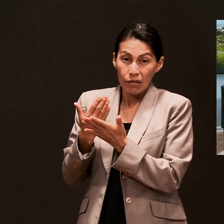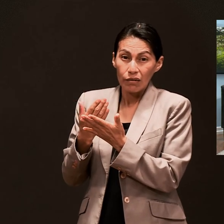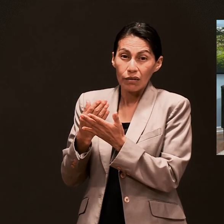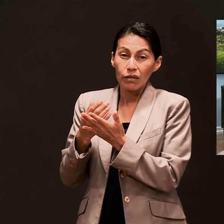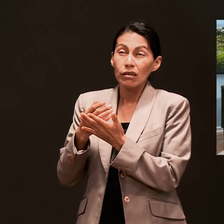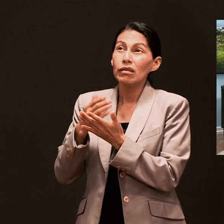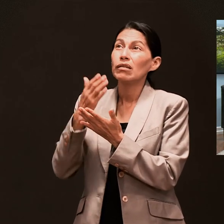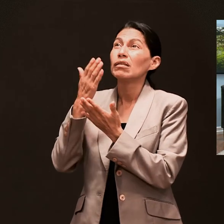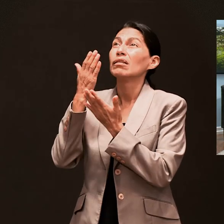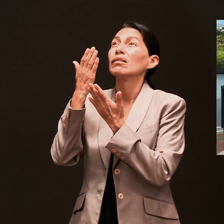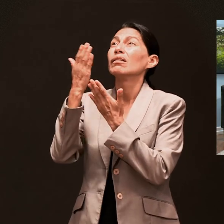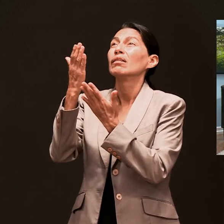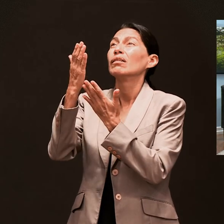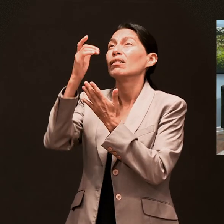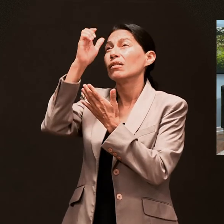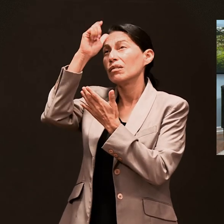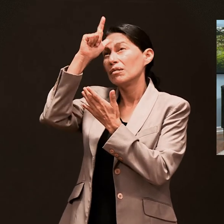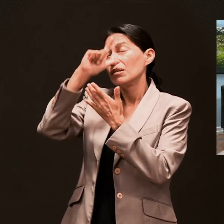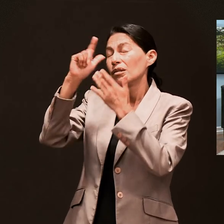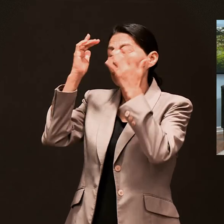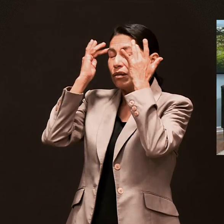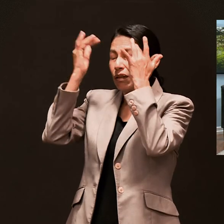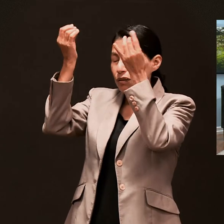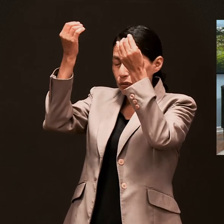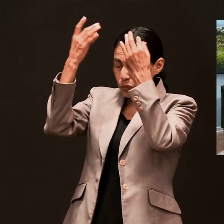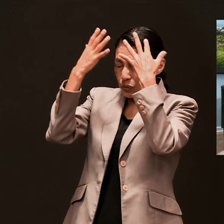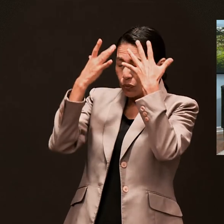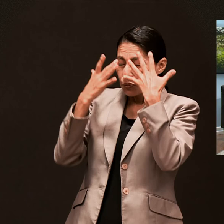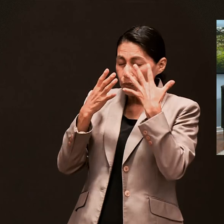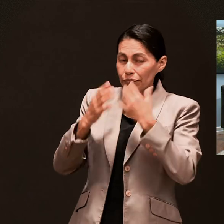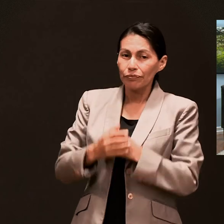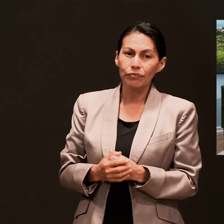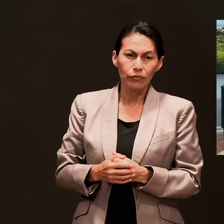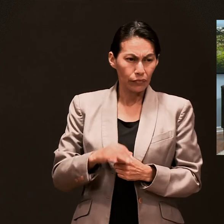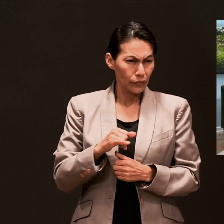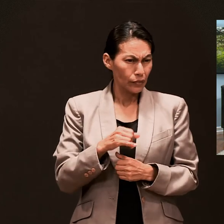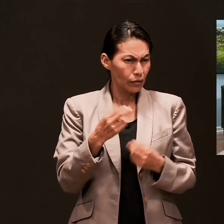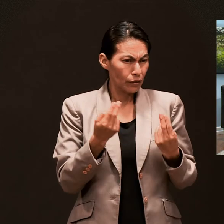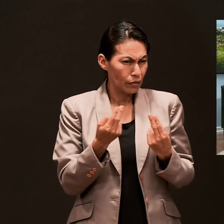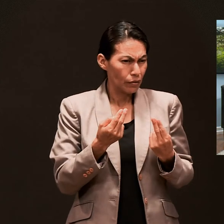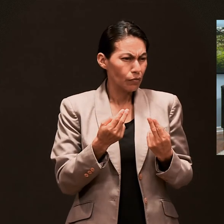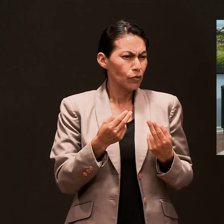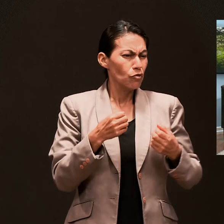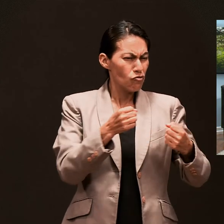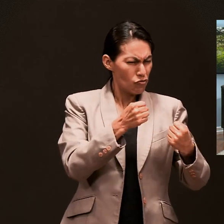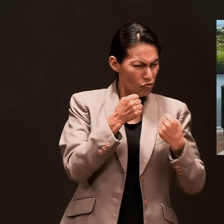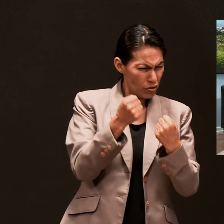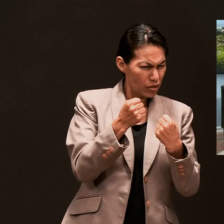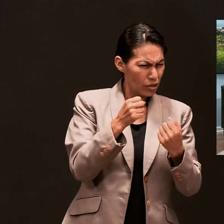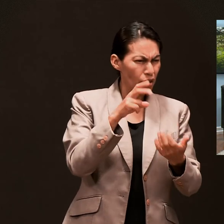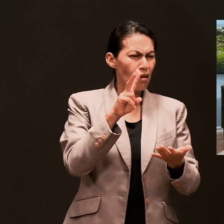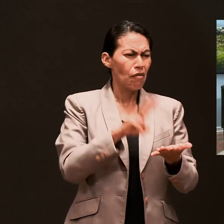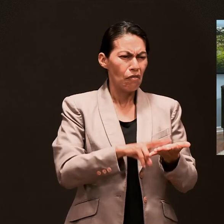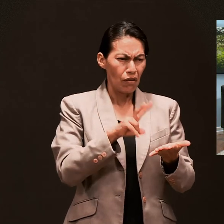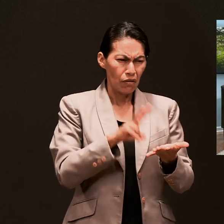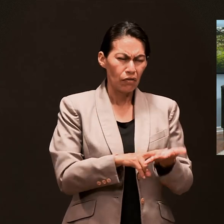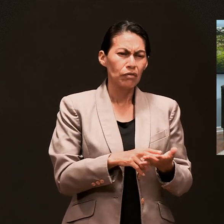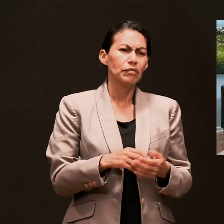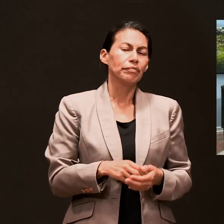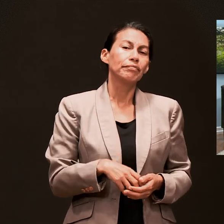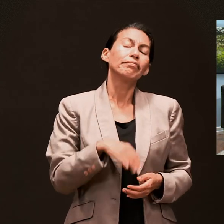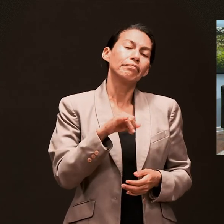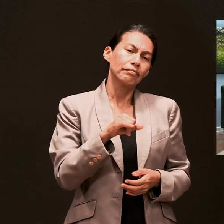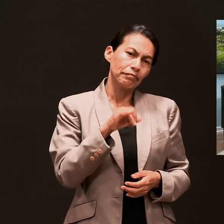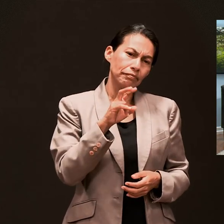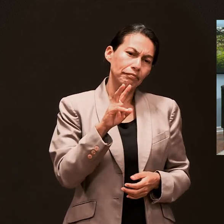va a guiar y nos da la fuerza para vivir porque para obedecer a Dios se requiere valor Claro que